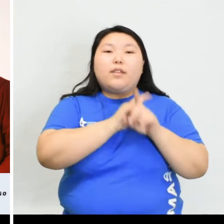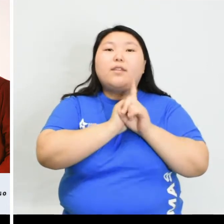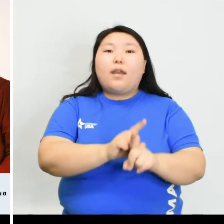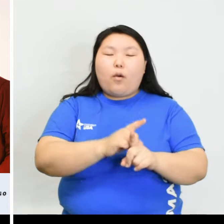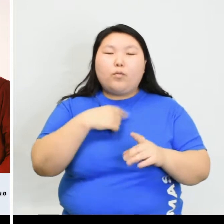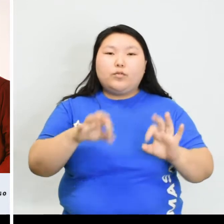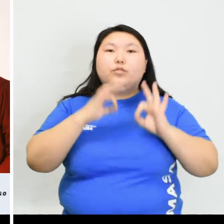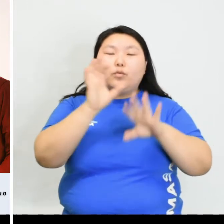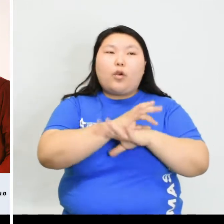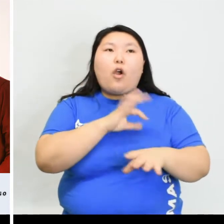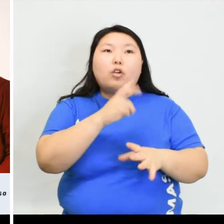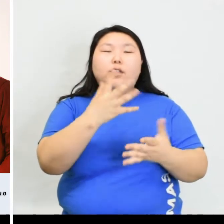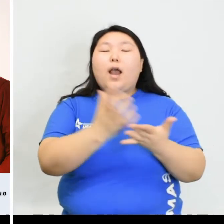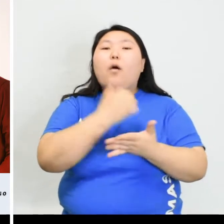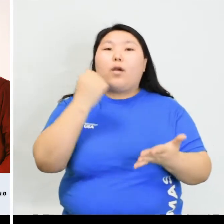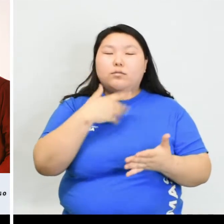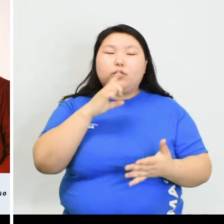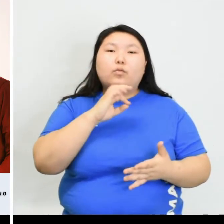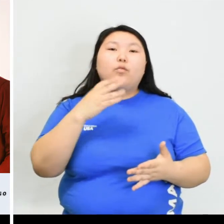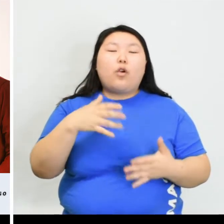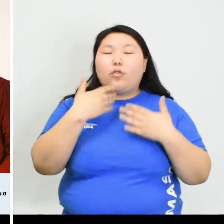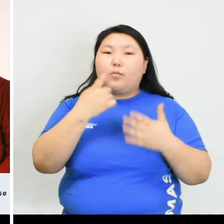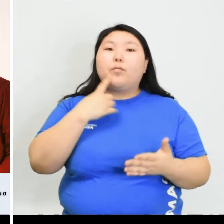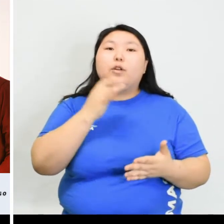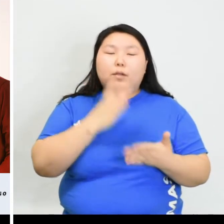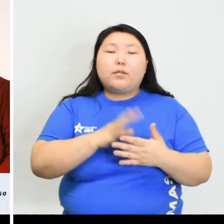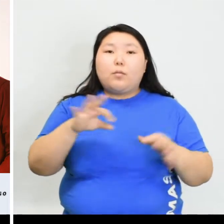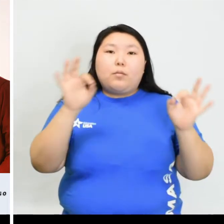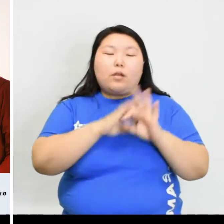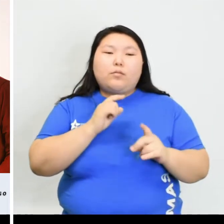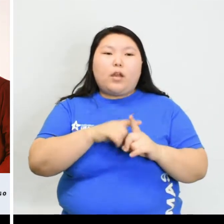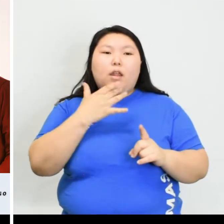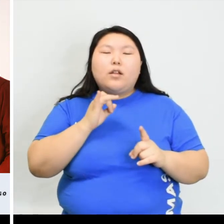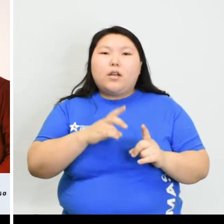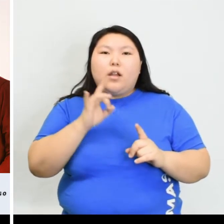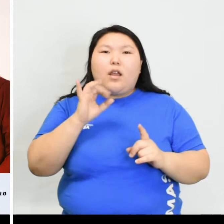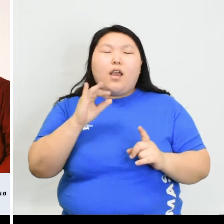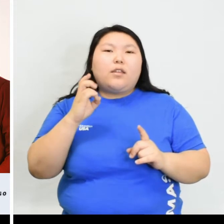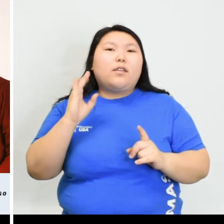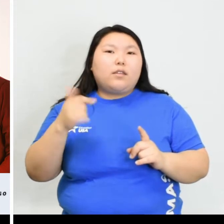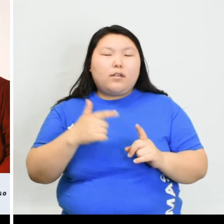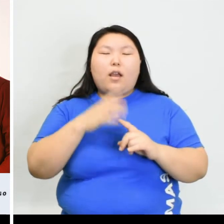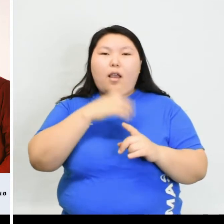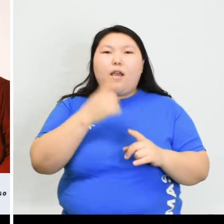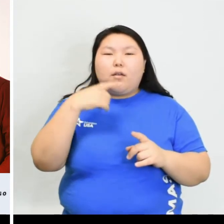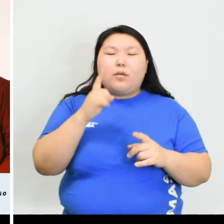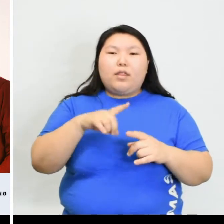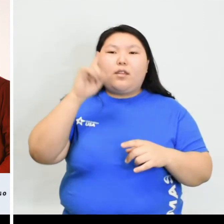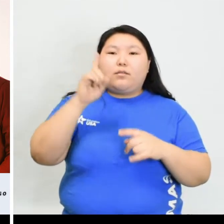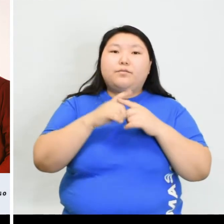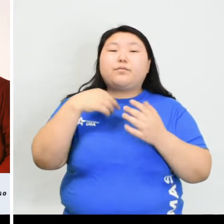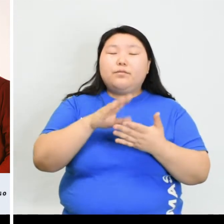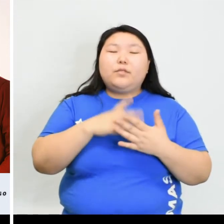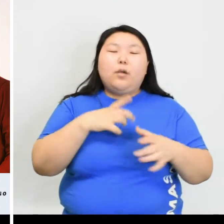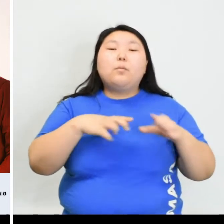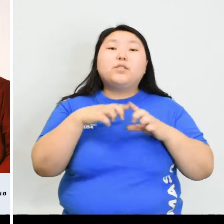дагуу зөв сургуулаа олж аваа л гэсэн би нэг зөвлөгөө өгмөр. Тэгвэл ер нь бол энэ нэр тэгээд энэ ranking те хин хамгийн нэгт явж чинь тэр чинь ер нь явж